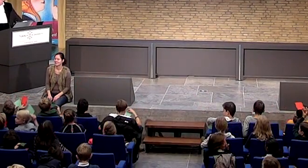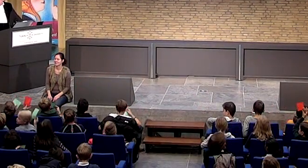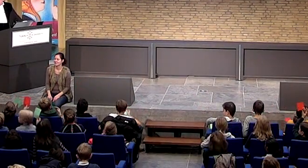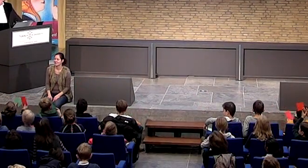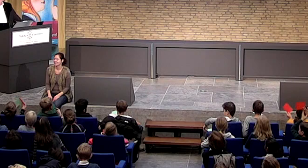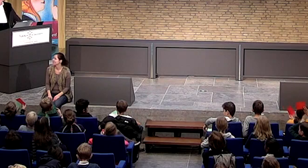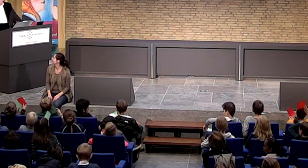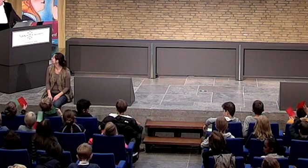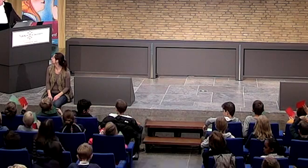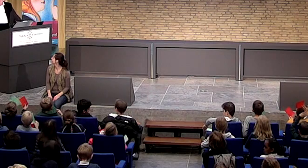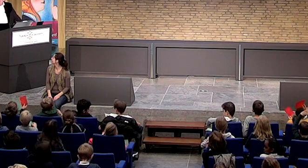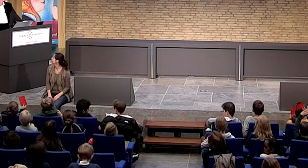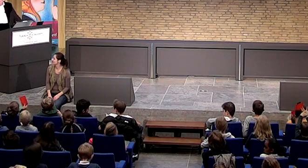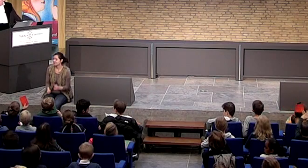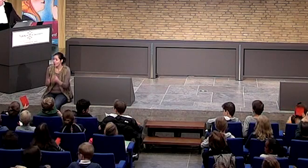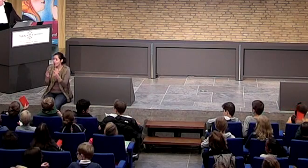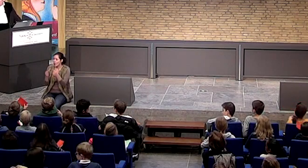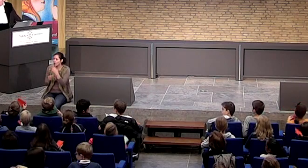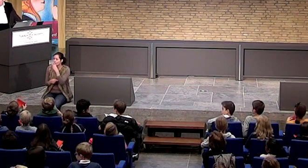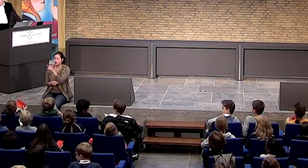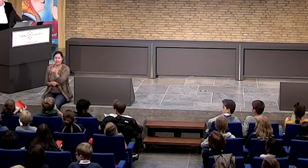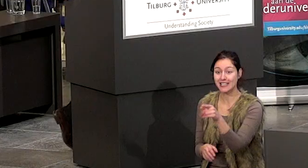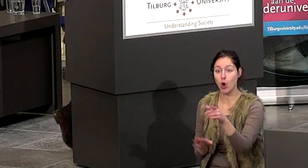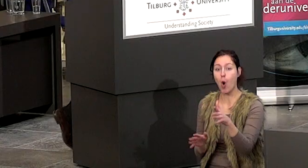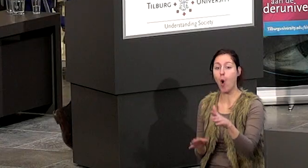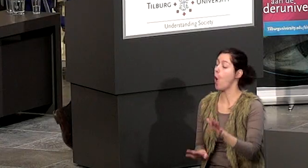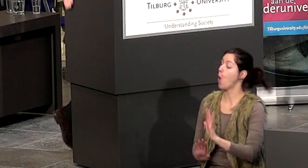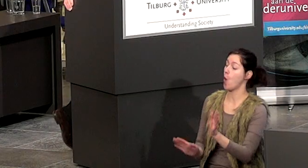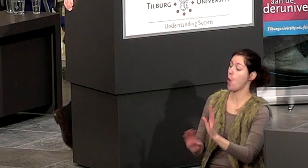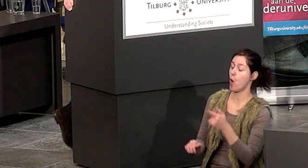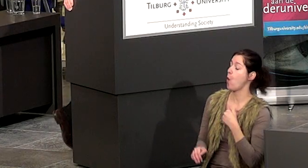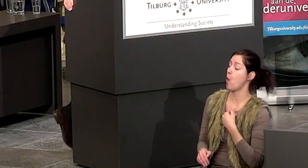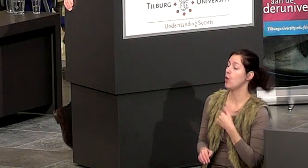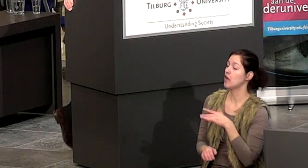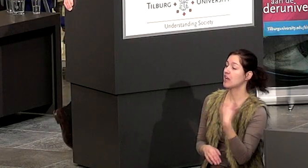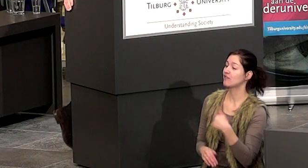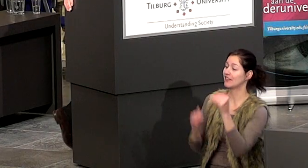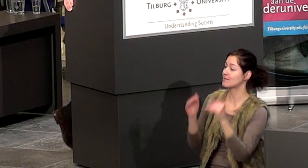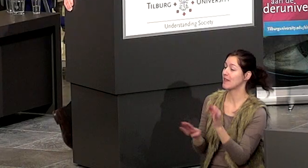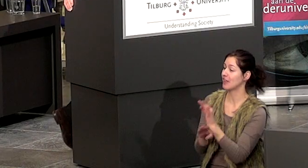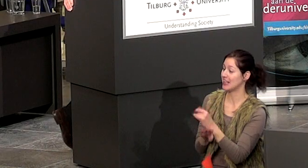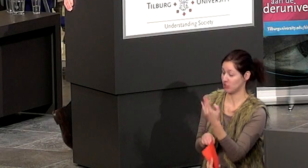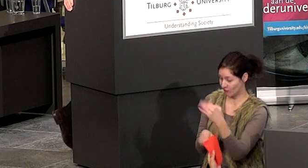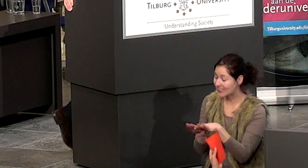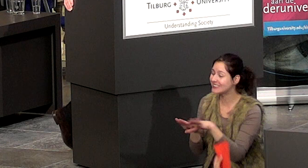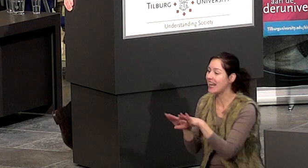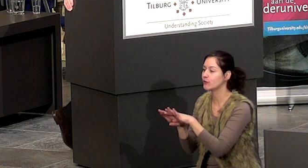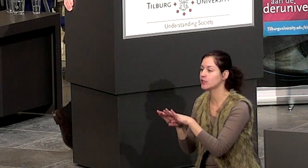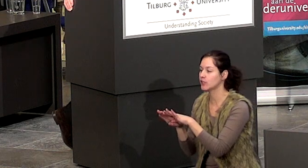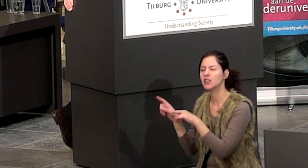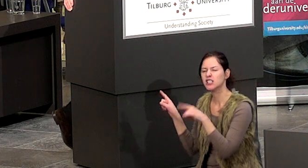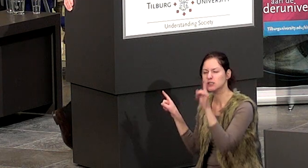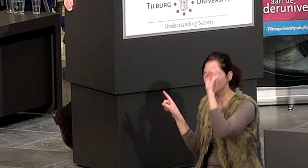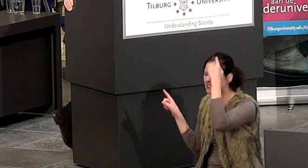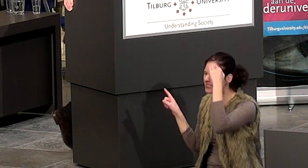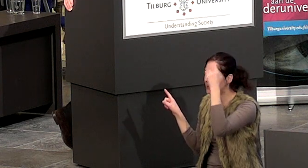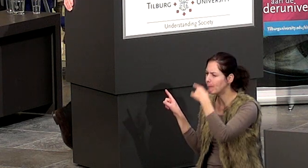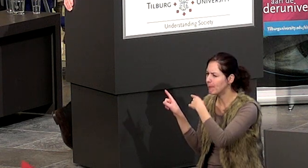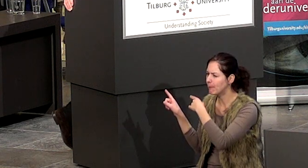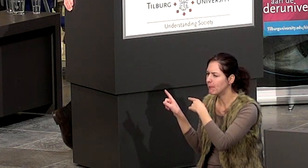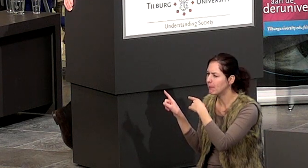Overigens toch ook goed om te zien dat er een heleboel zeggen van helemaal niet minder lessen. Ik wil gewoon dezelfde, het lijkt me heel verstandig om dezelfde verder les te willen